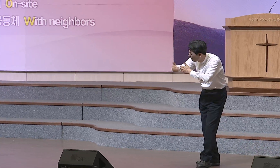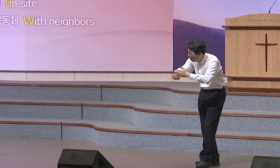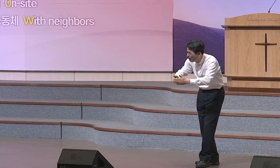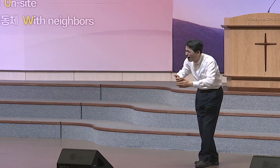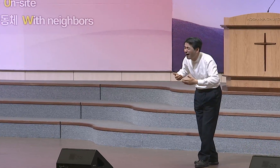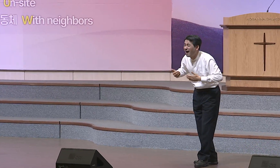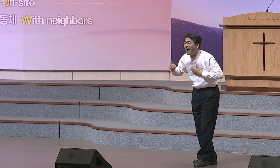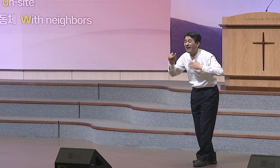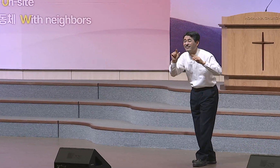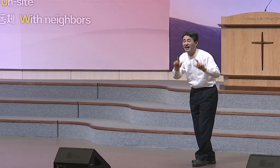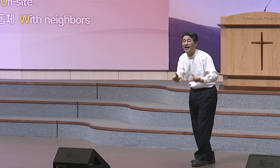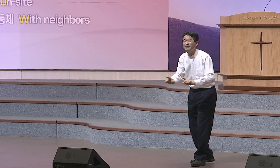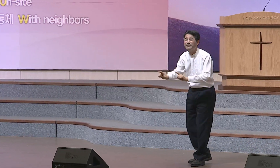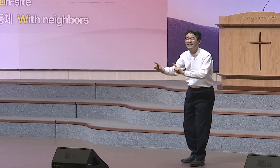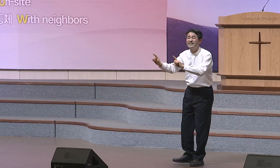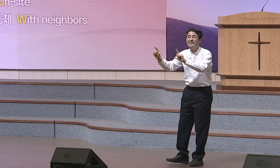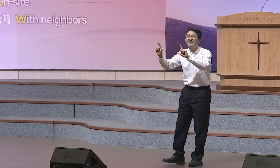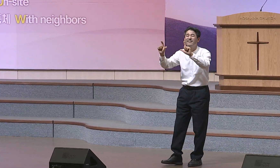처음부터 내 삶은